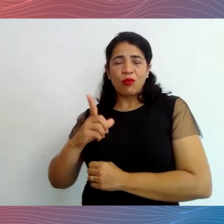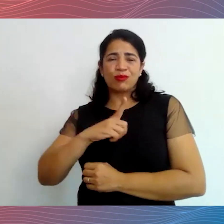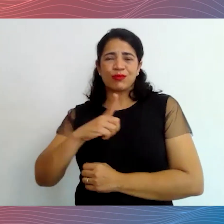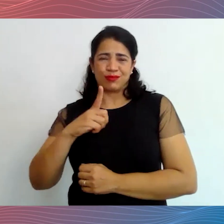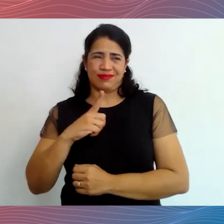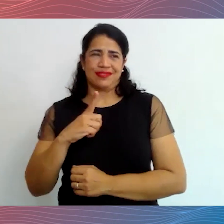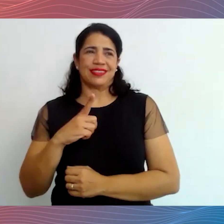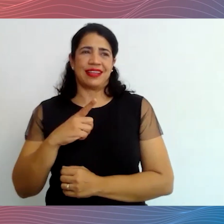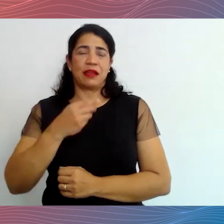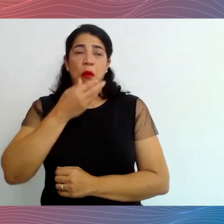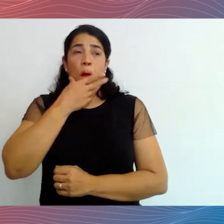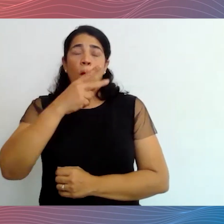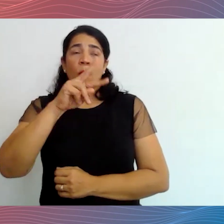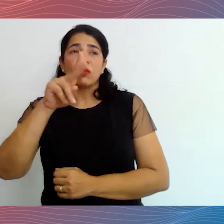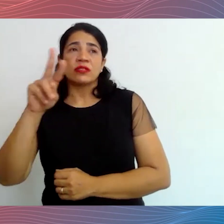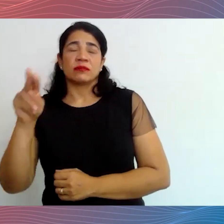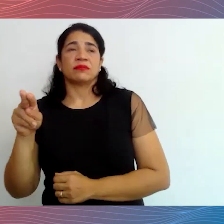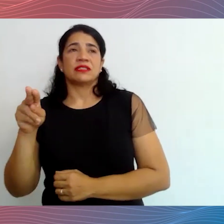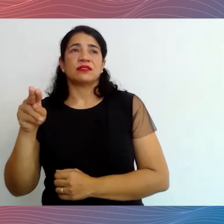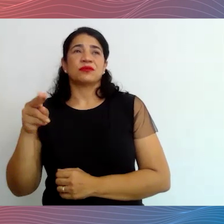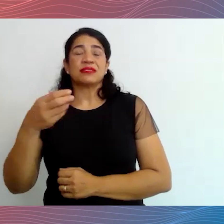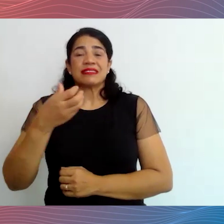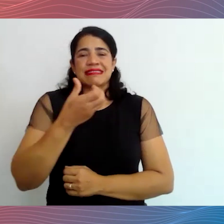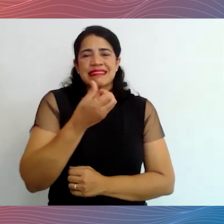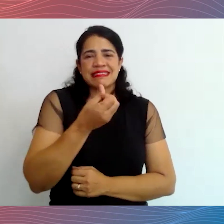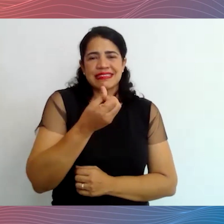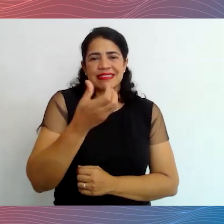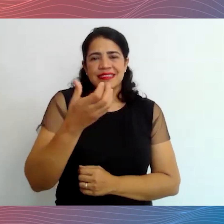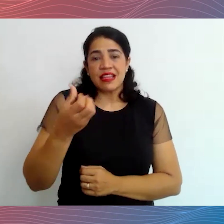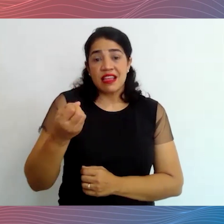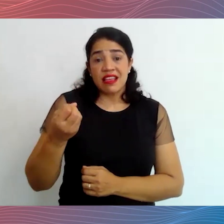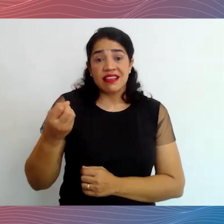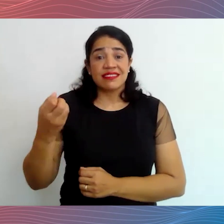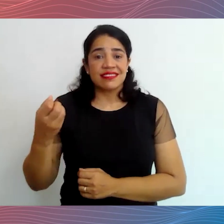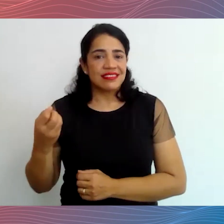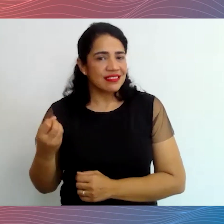dos quais 480 jovens,